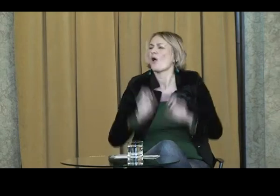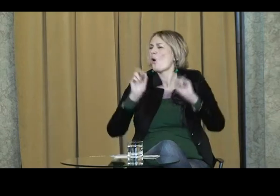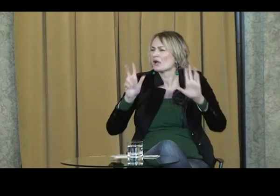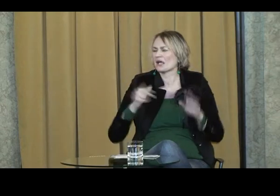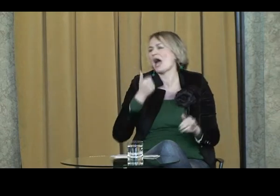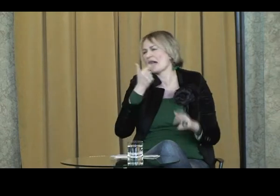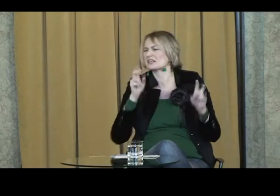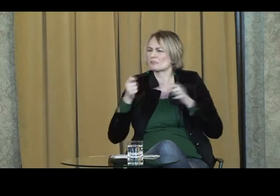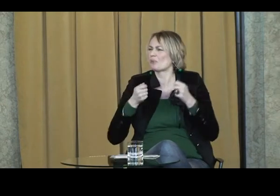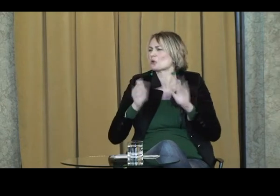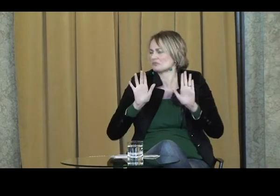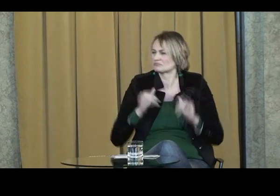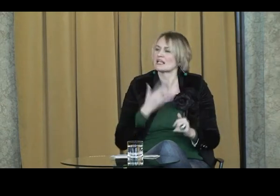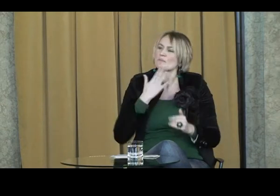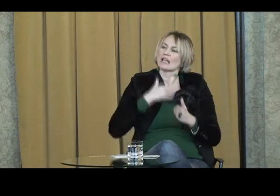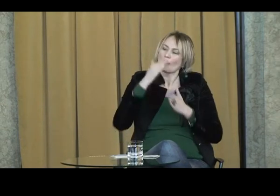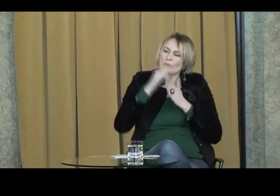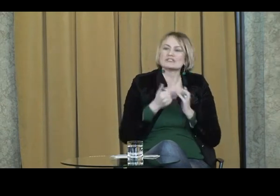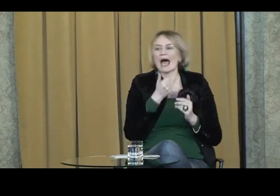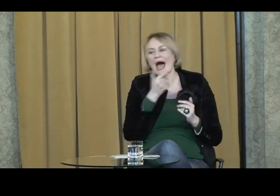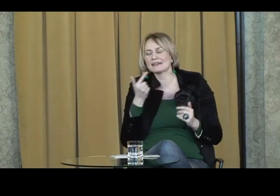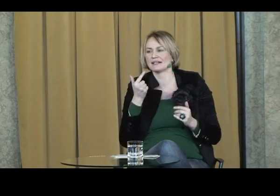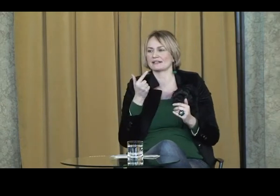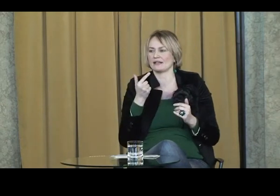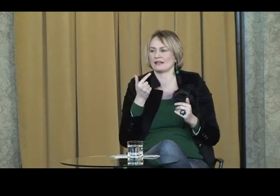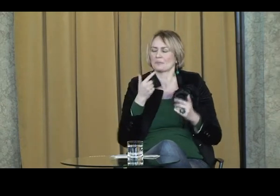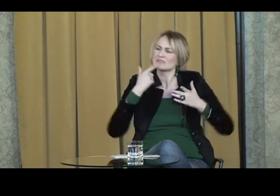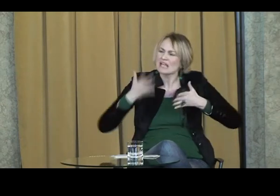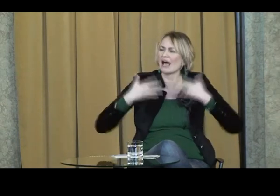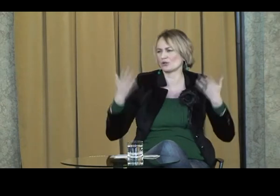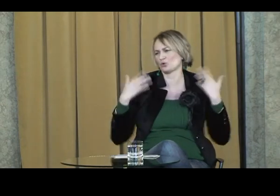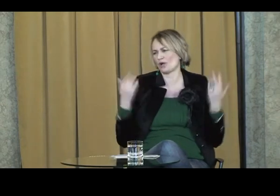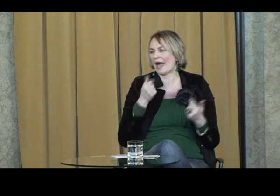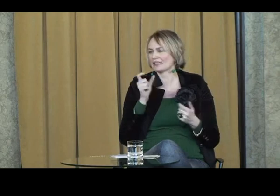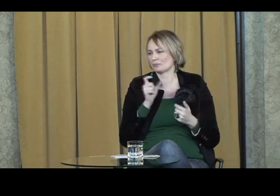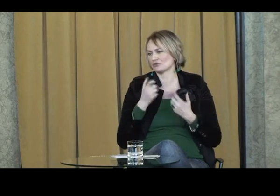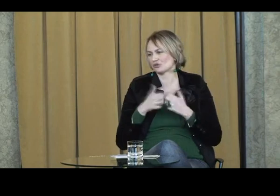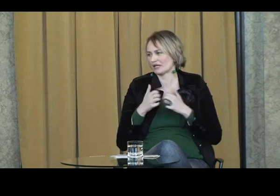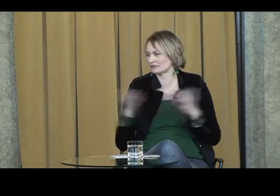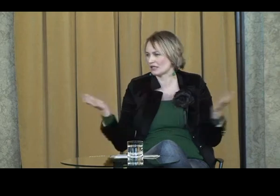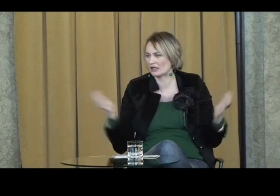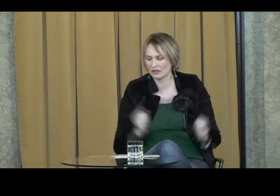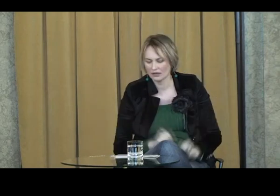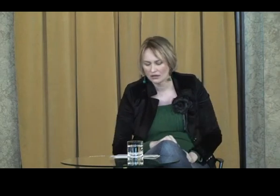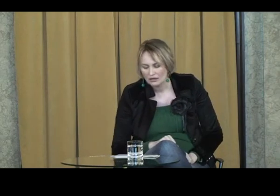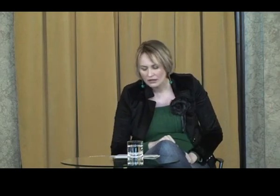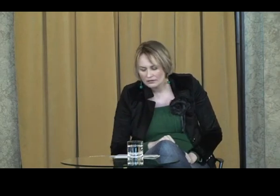hinweisen. Gut, ich möchte doch noch was Politisches sagen. Vielleicht eine Erheiterung zum Schluss.